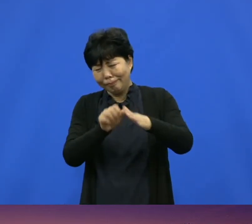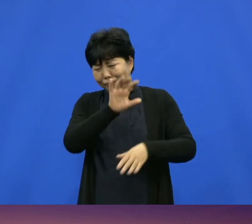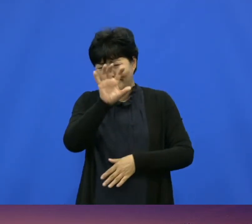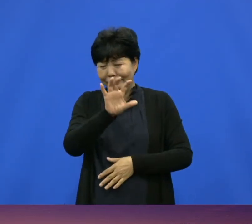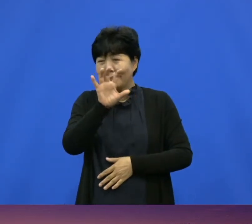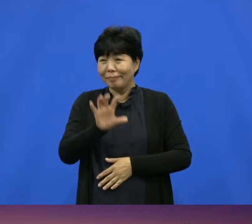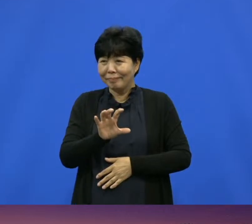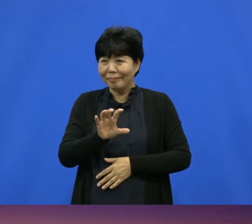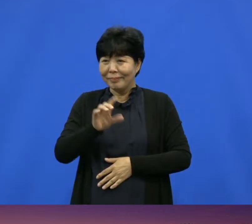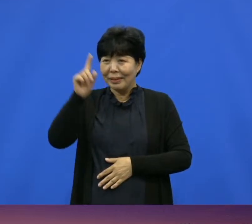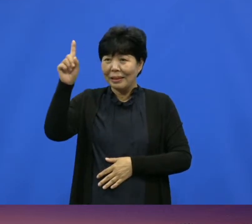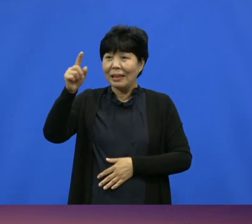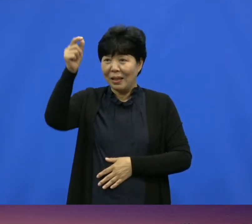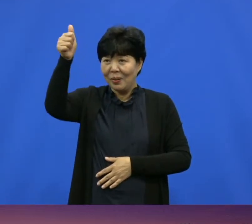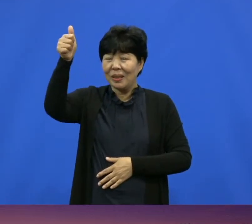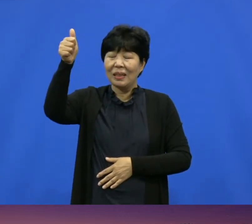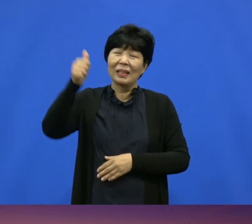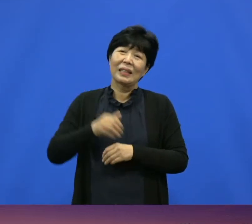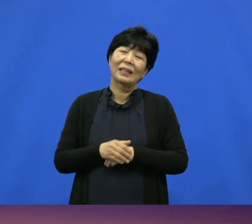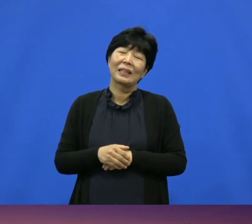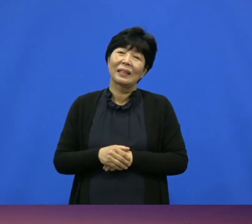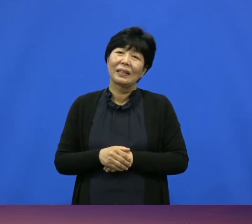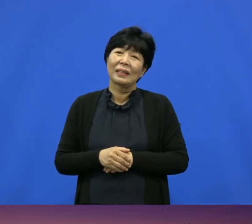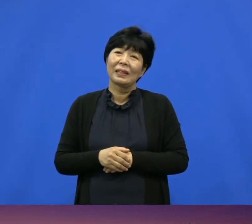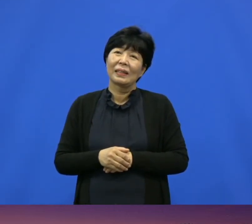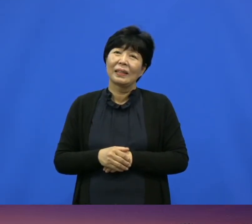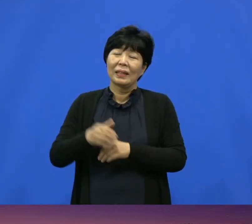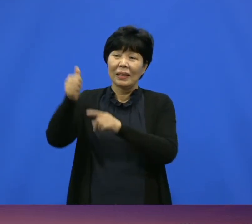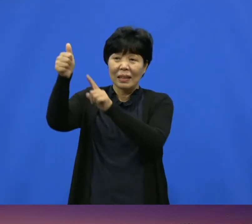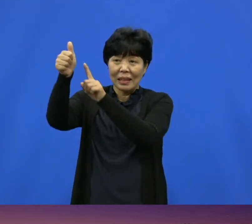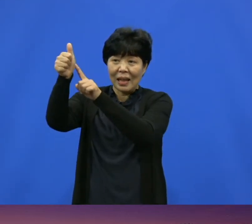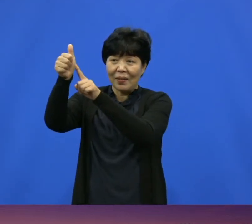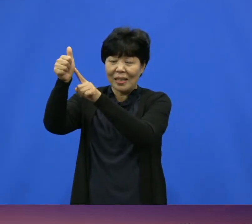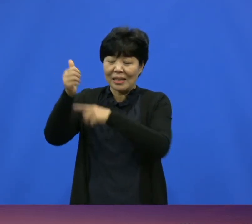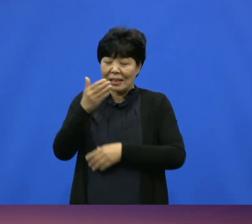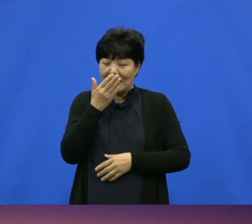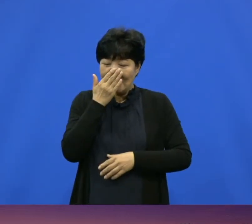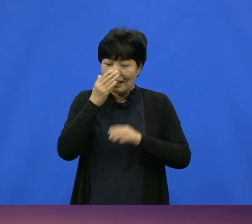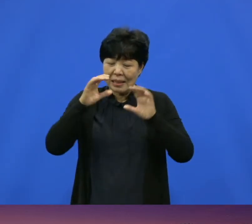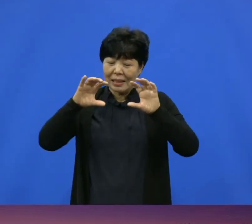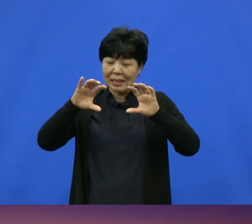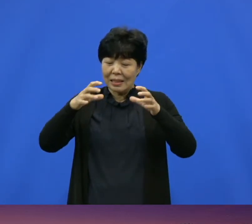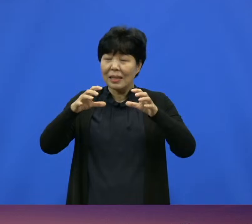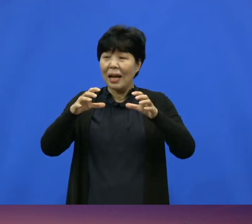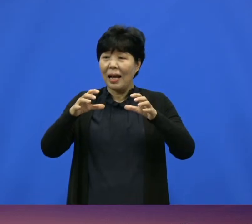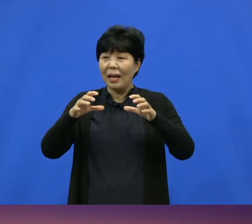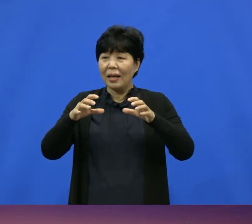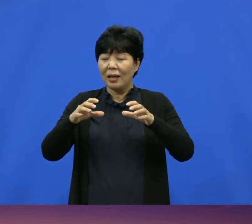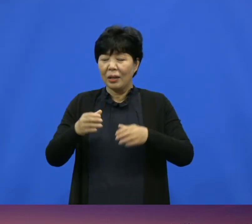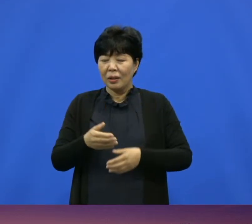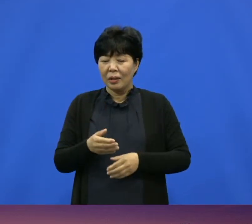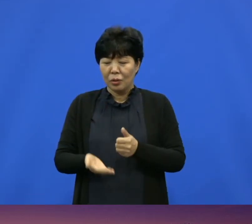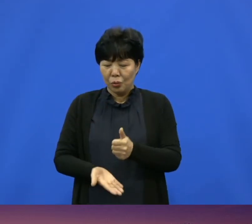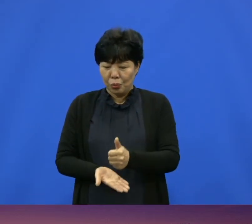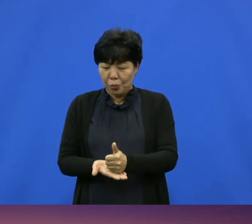넘어져요. 사실 여러분, 다윗은 이스라엘에 존경받는 왕이에요.